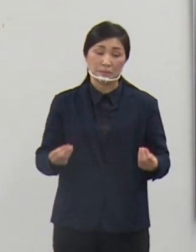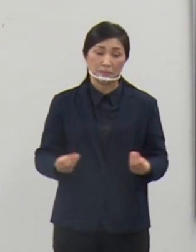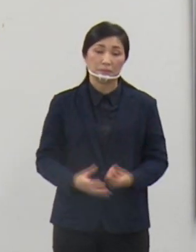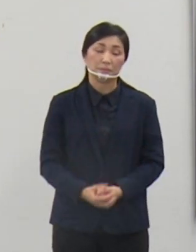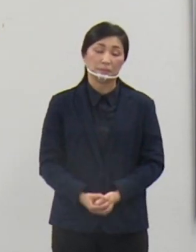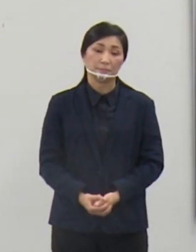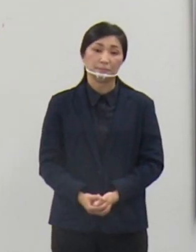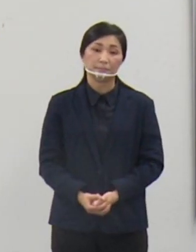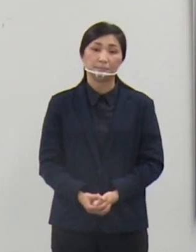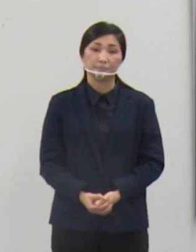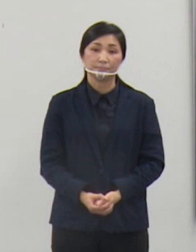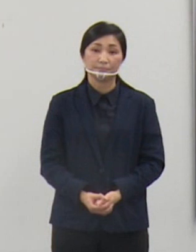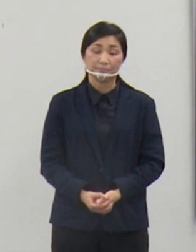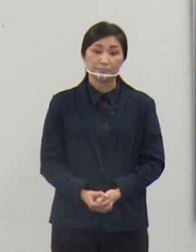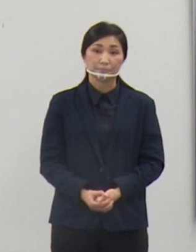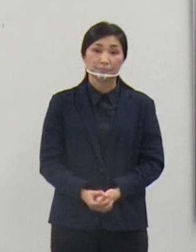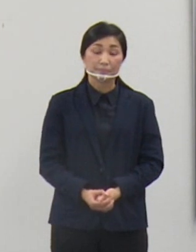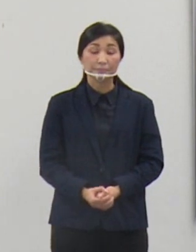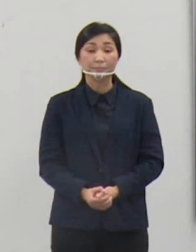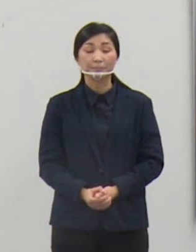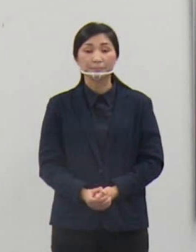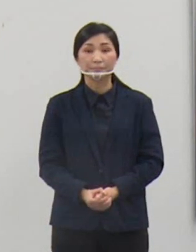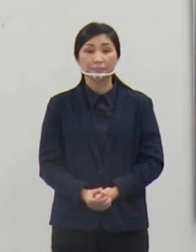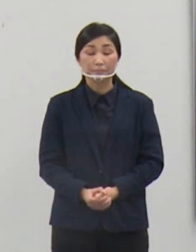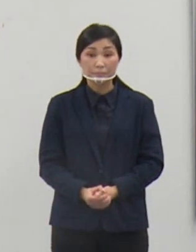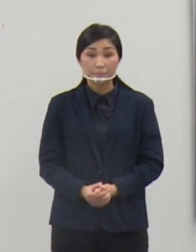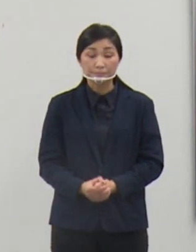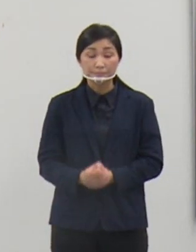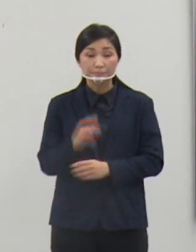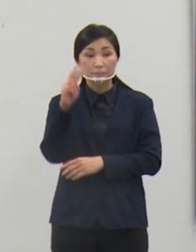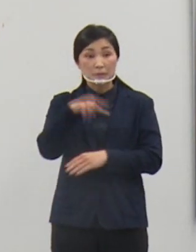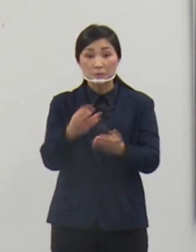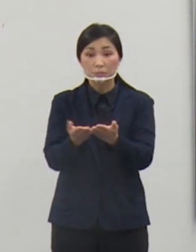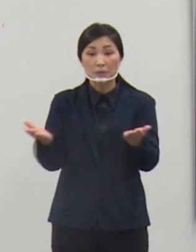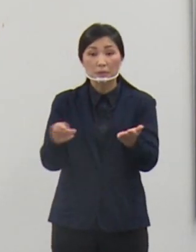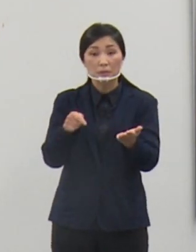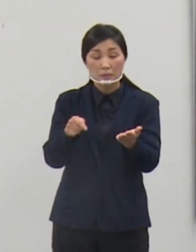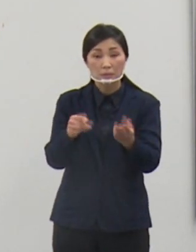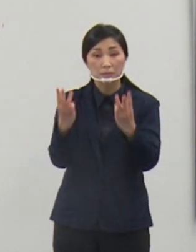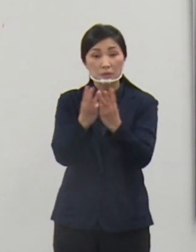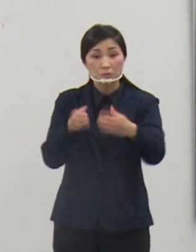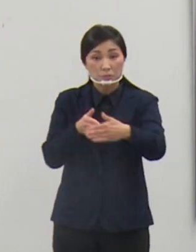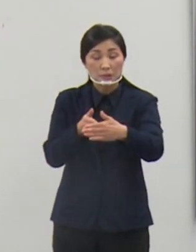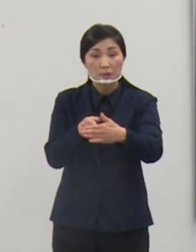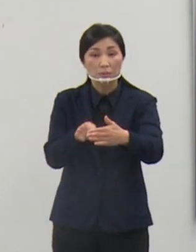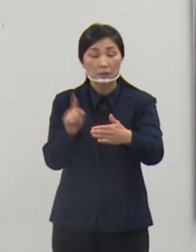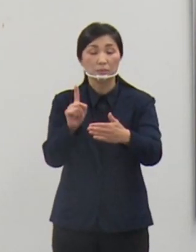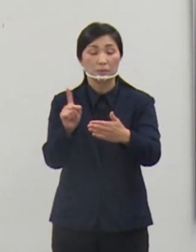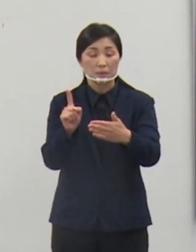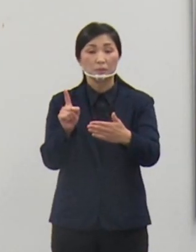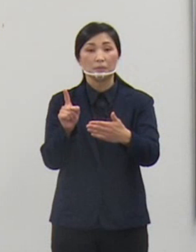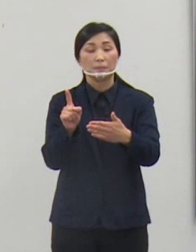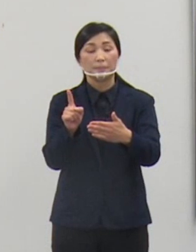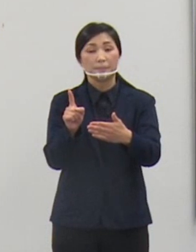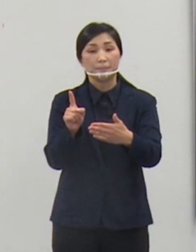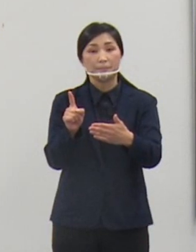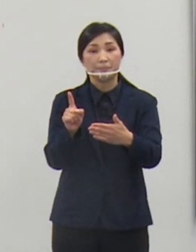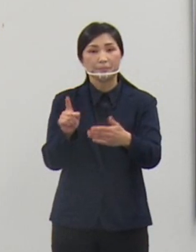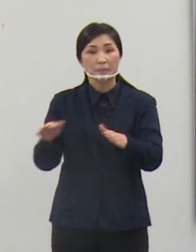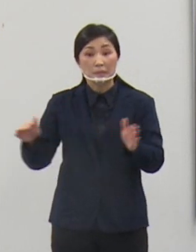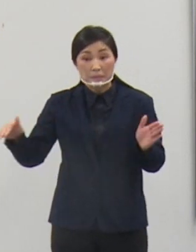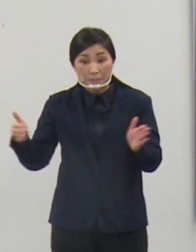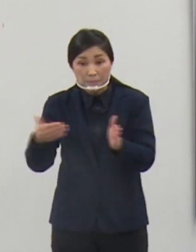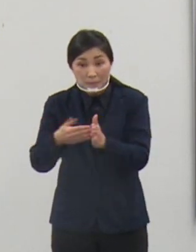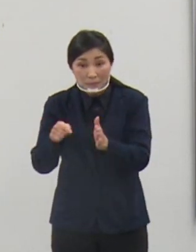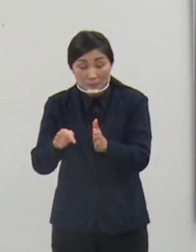。まず飲食については、飲食における人数制限等についてでございますが、これまでは